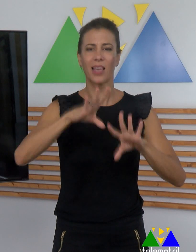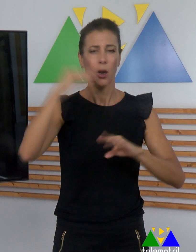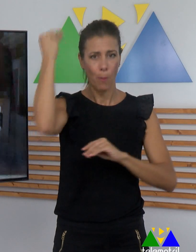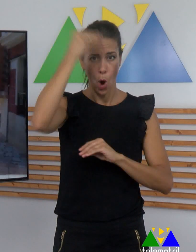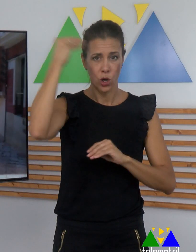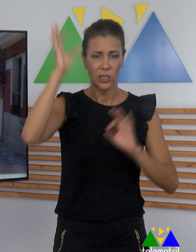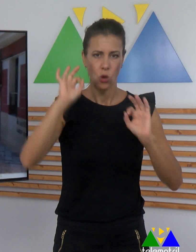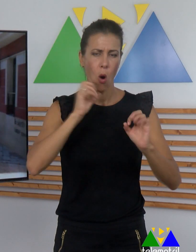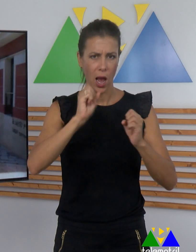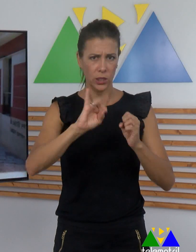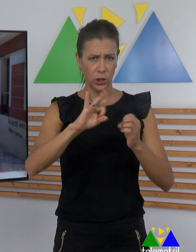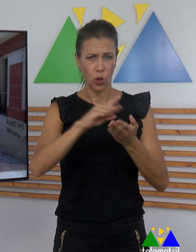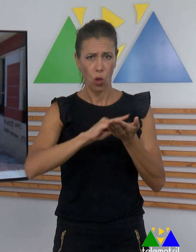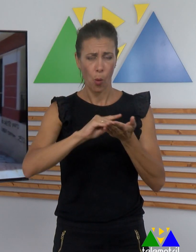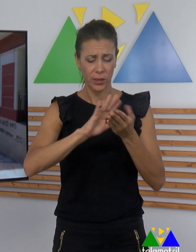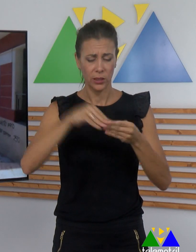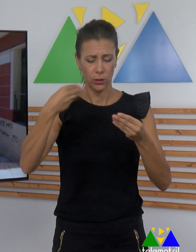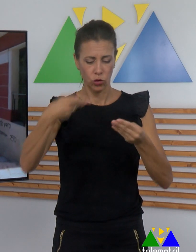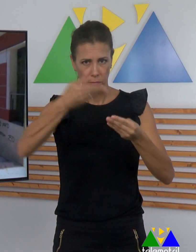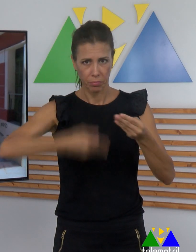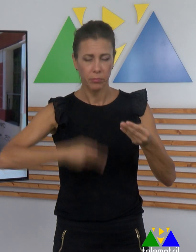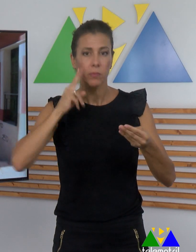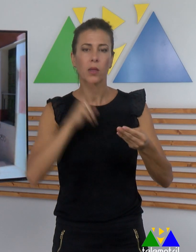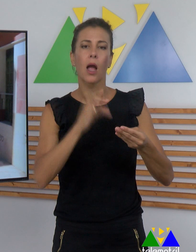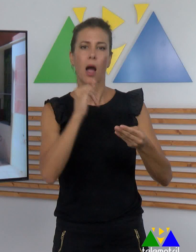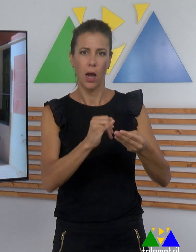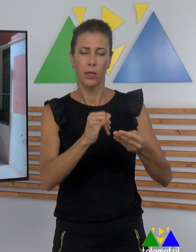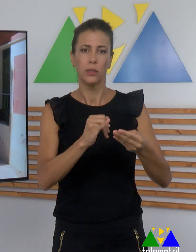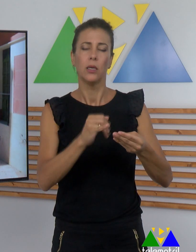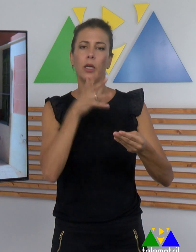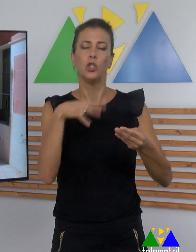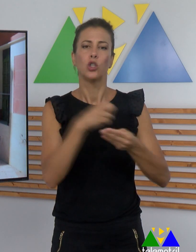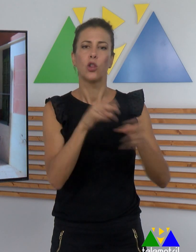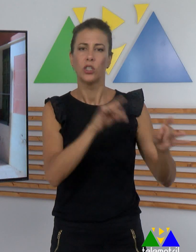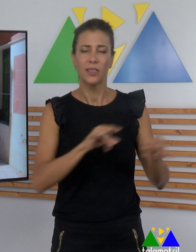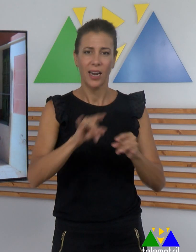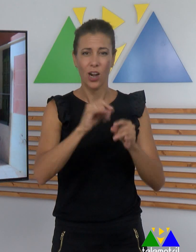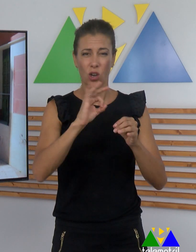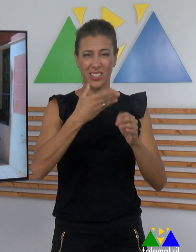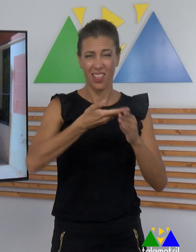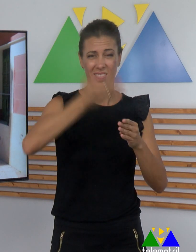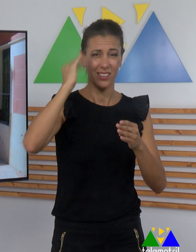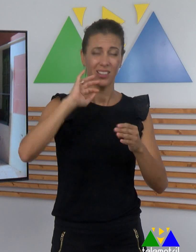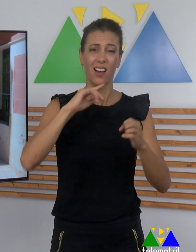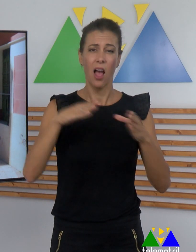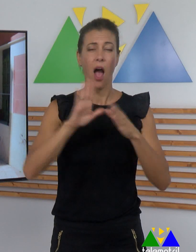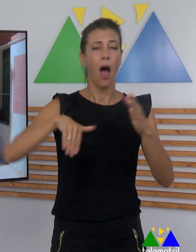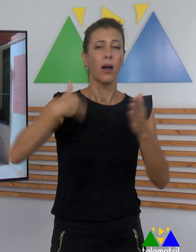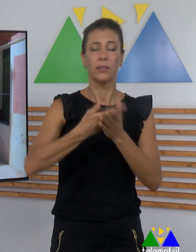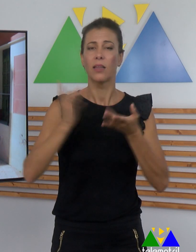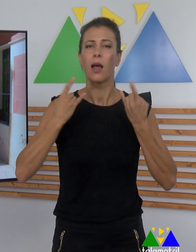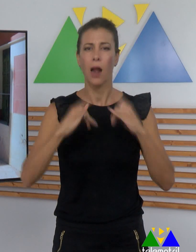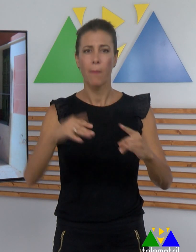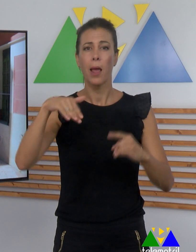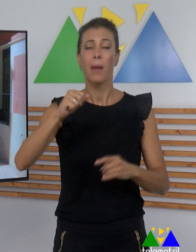Están los documentos, se conservan los documentos de la adquisición de todo el terreno de la parte de atrás de la iglesia hasta la Rambla del Manjón para